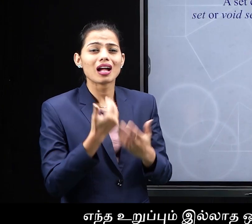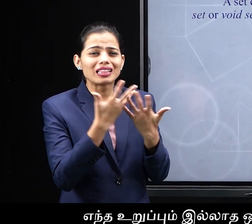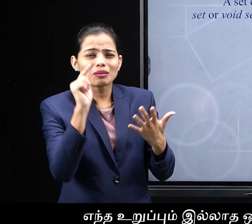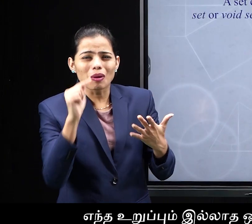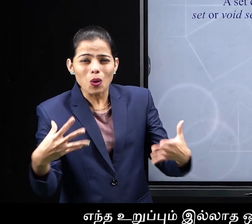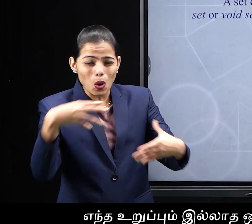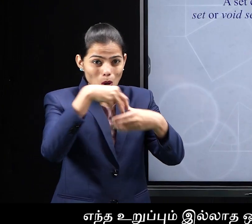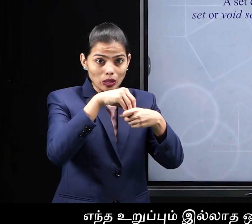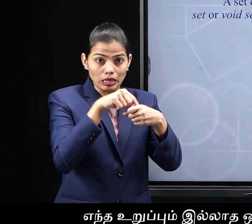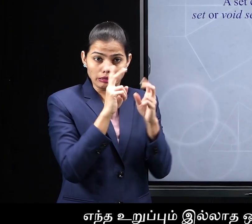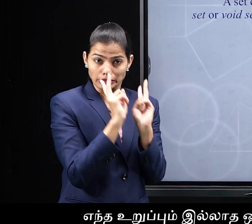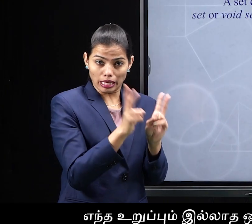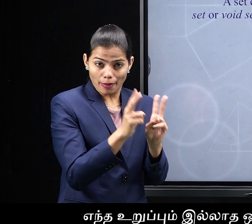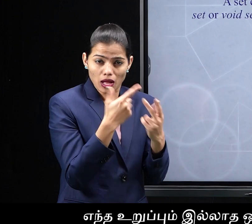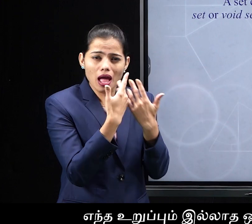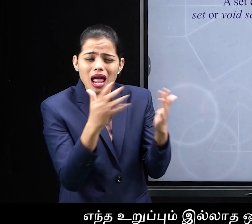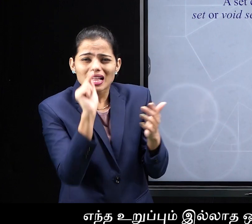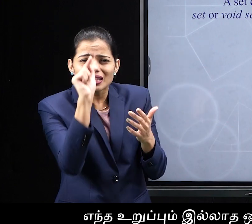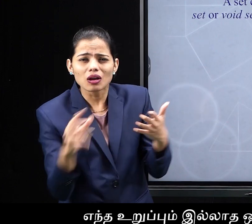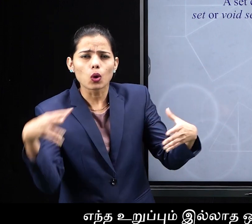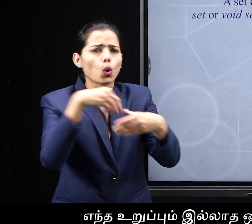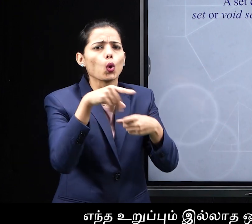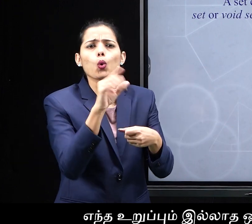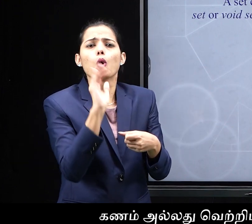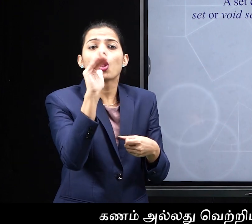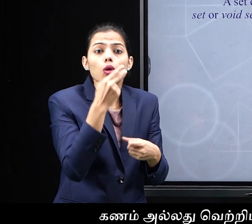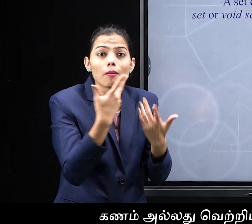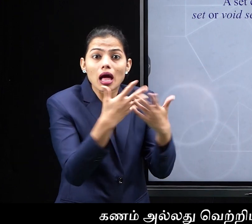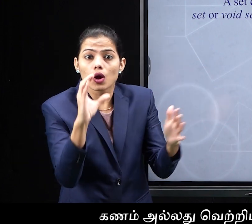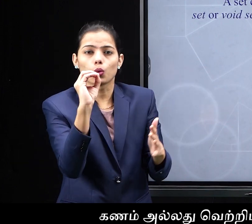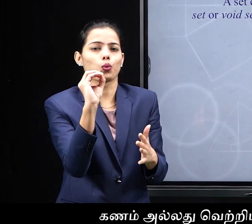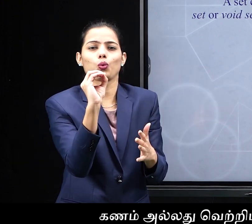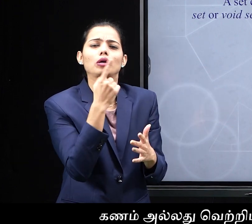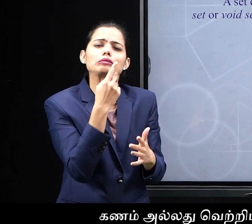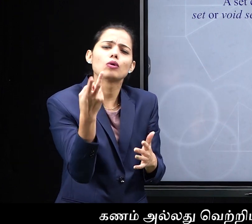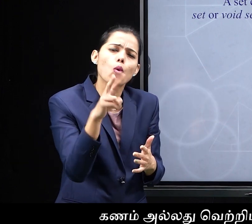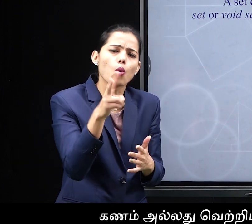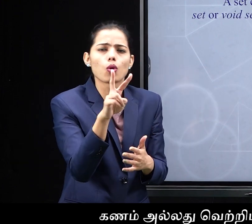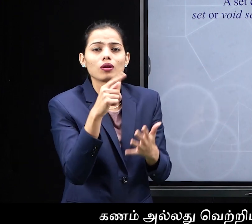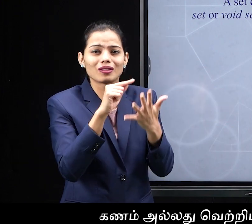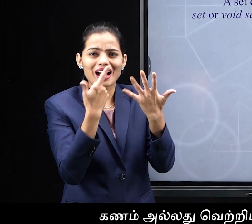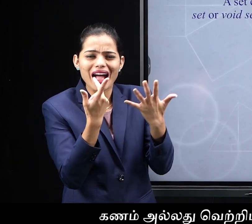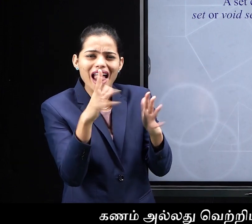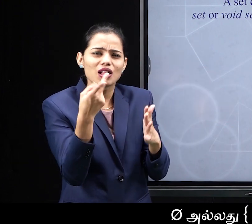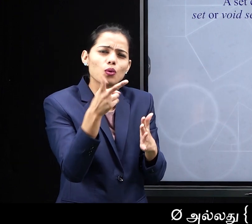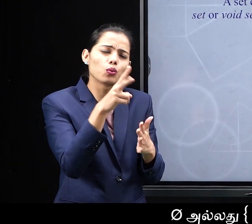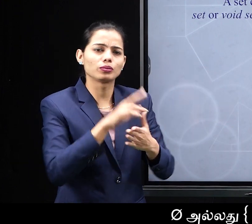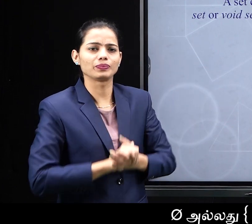எந்த உறுப்பும் இல்லாத ஒரு கணம் வெற்று கணம் அல்லது பூஜ்ய கணம் அல்லது வெற்றிட கணம் என்று அழைக்கப்படுகிறது. டீட்டா